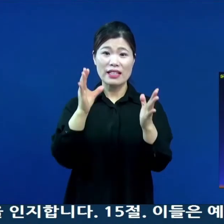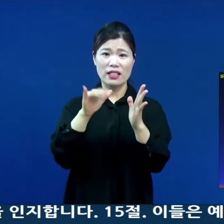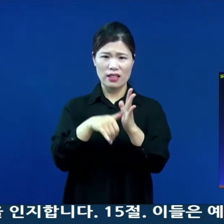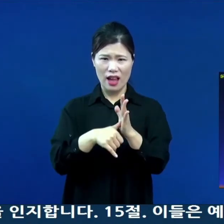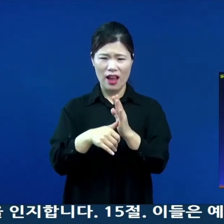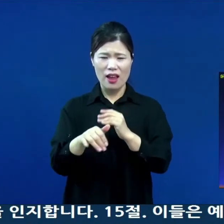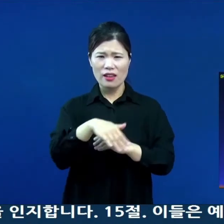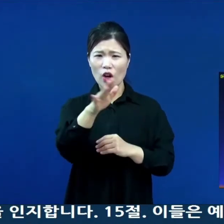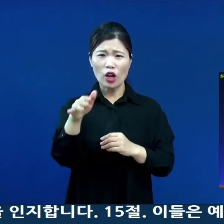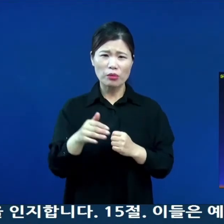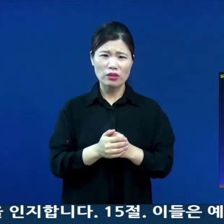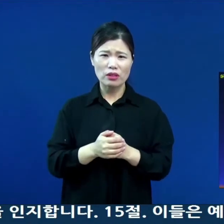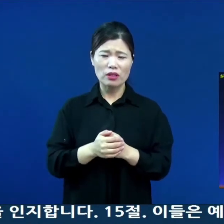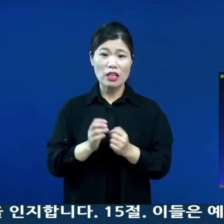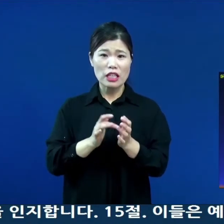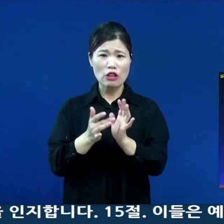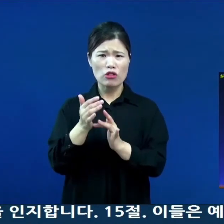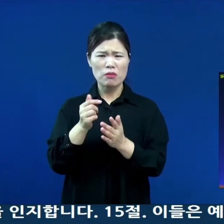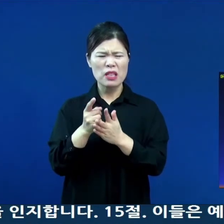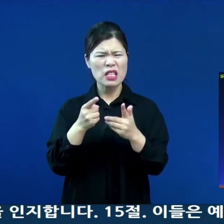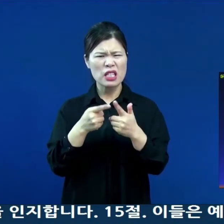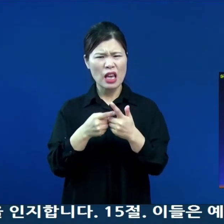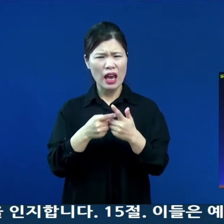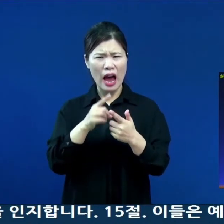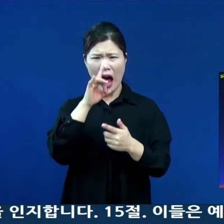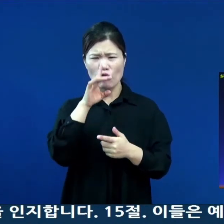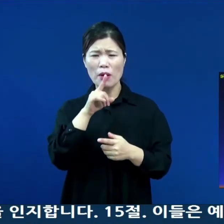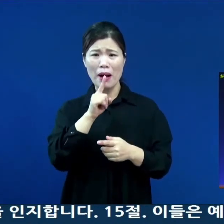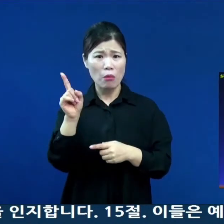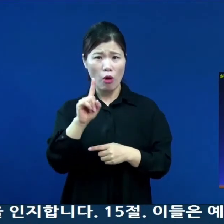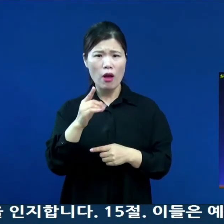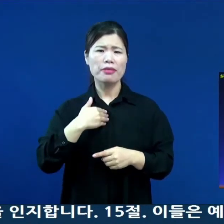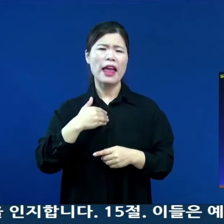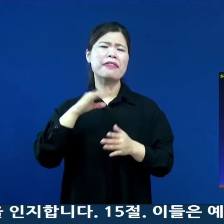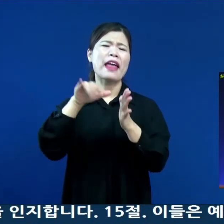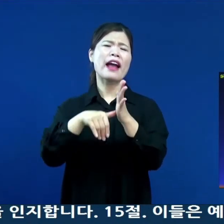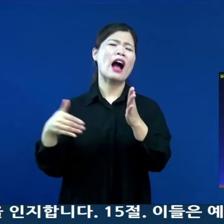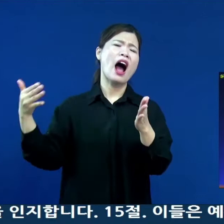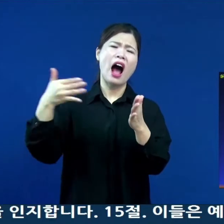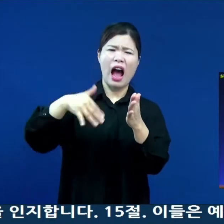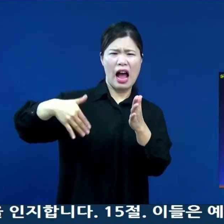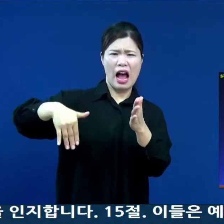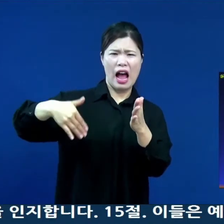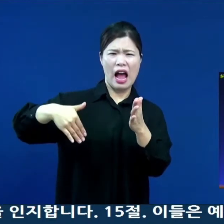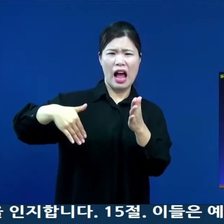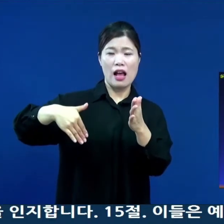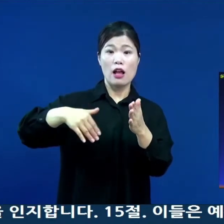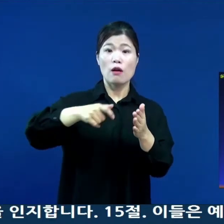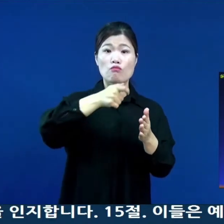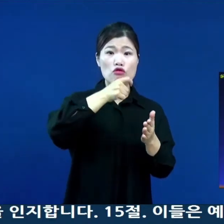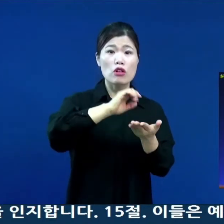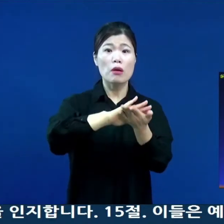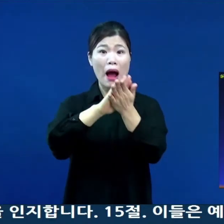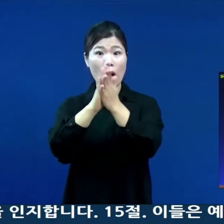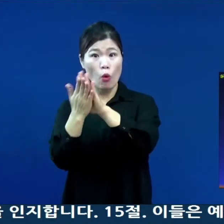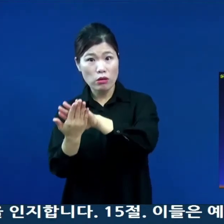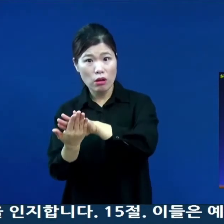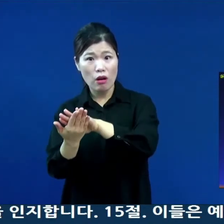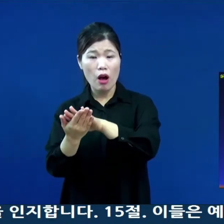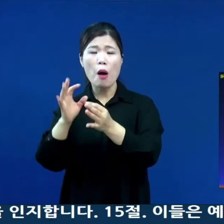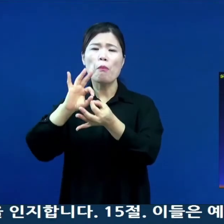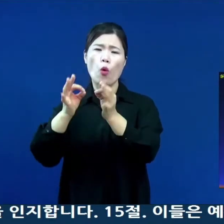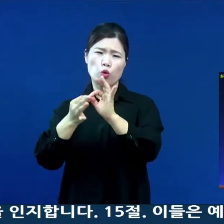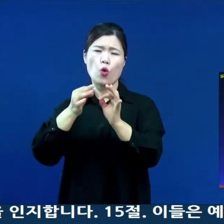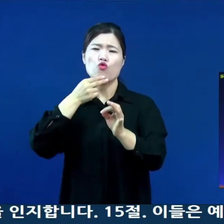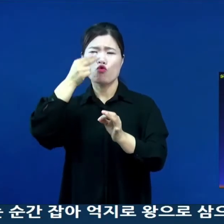이해가 잘 안 되는 말씀을 하셨죠. 내 때가 이르지 않았다 하시고 물을 포도주로 바꾸셨죠. 내 때가 이르지 않았다, 무슨